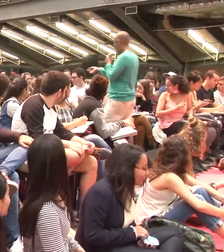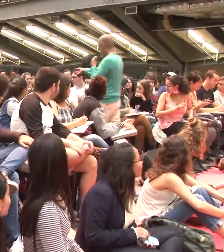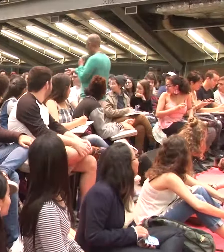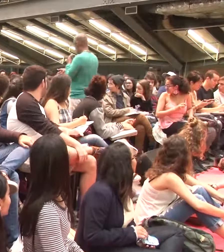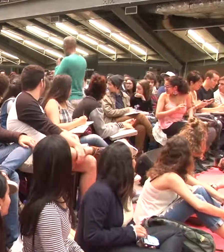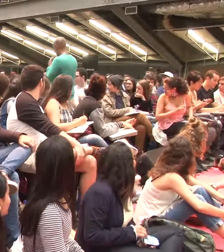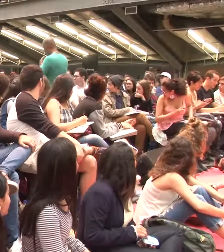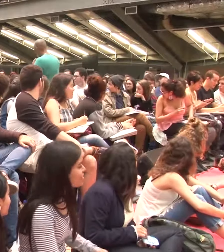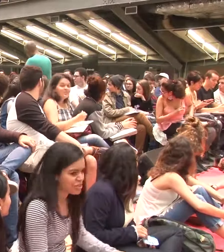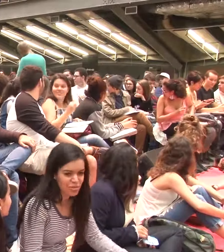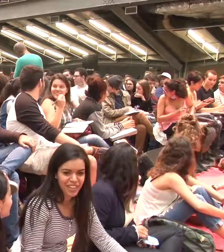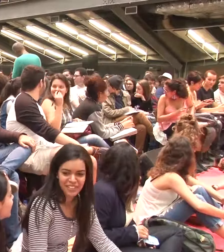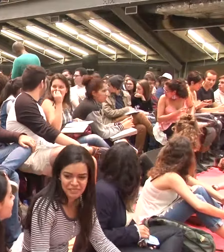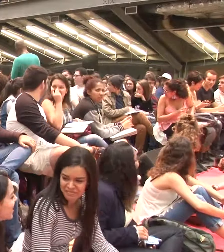tiver.